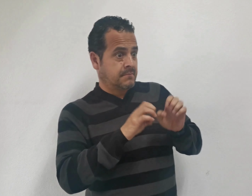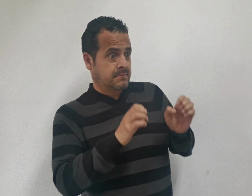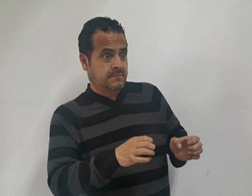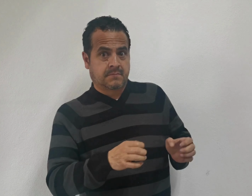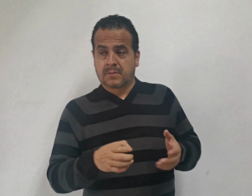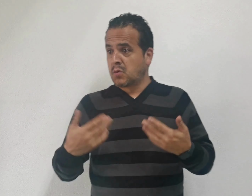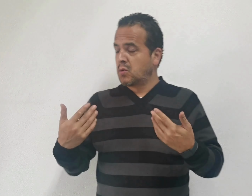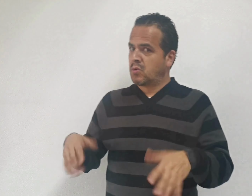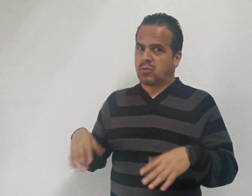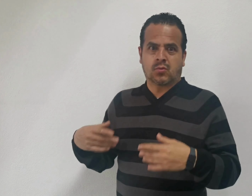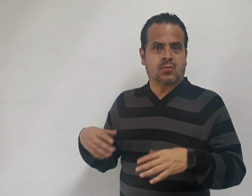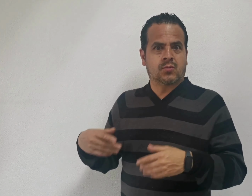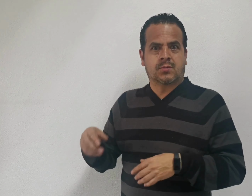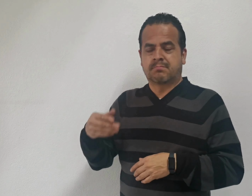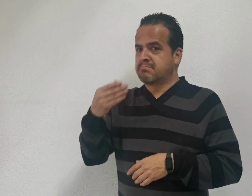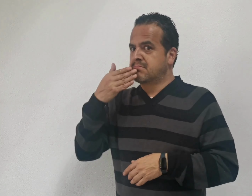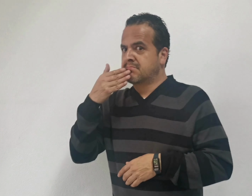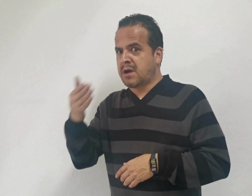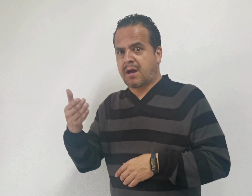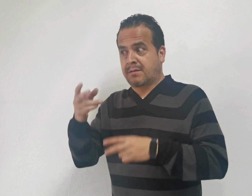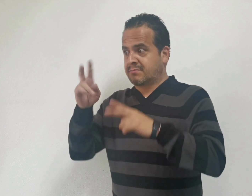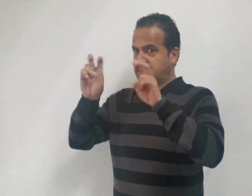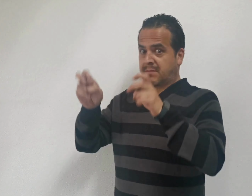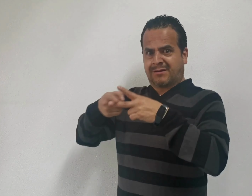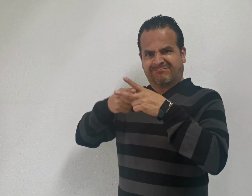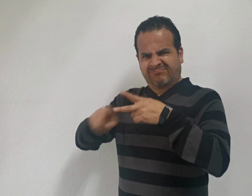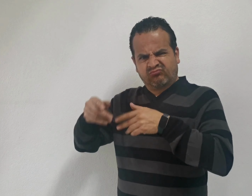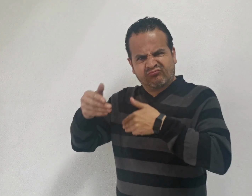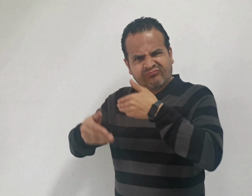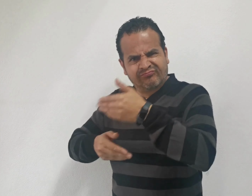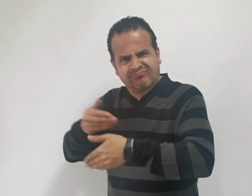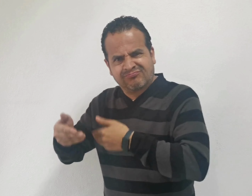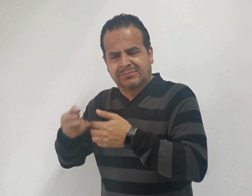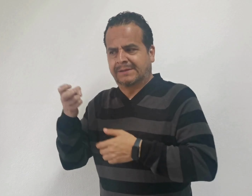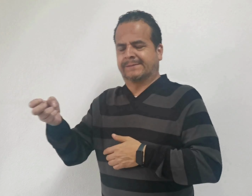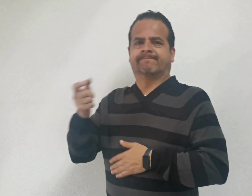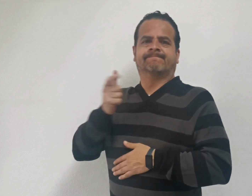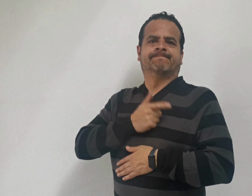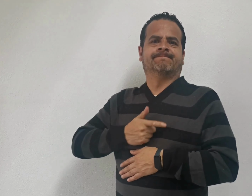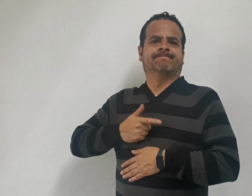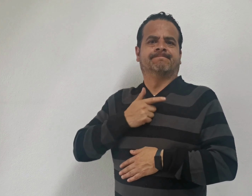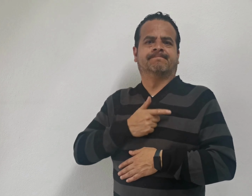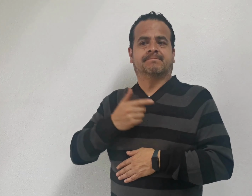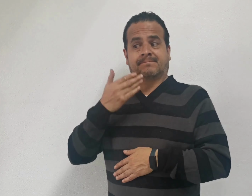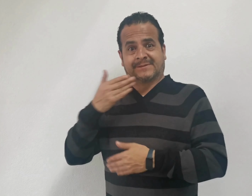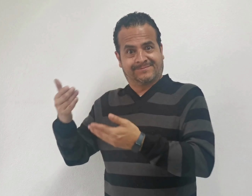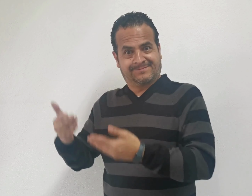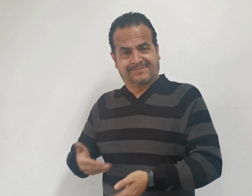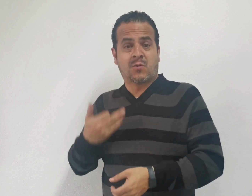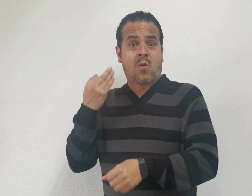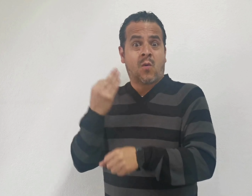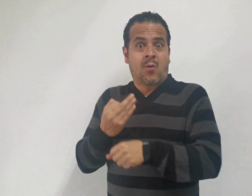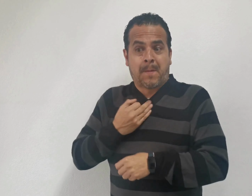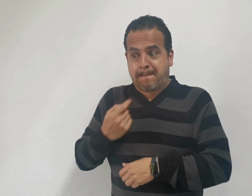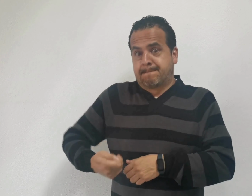estás tú Moni yo estoy motivada estoy motivada con los inicios me gustan los principios me gustan los inicios bienvenidos todos a este